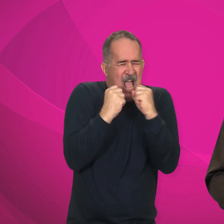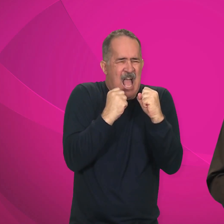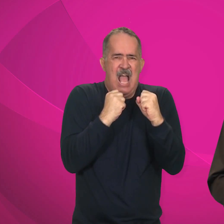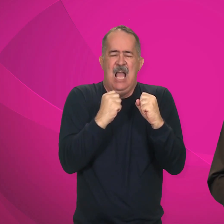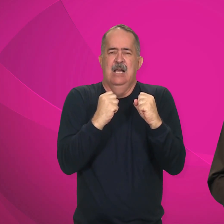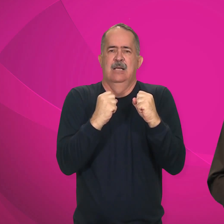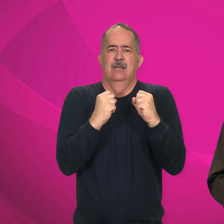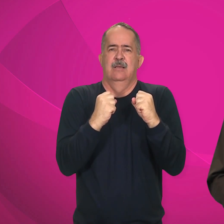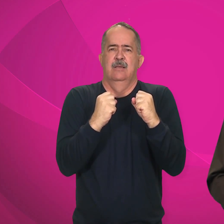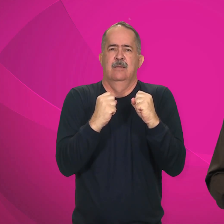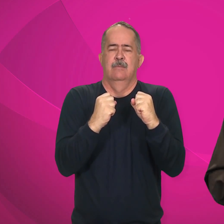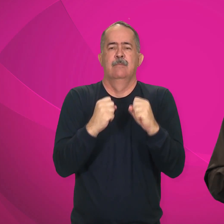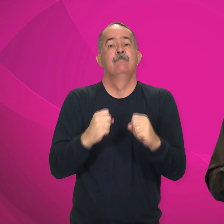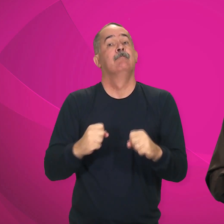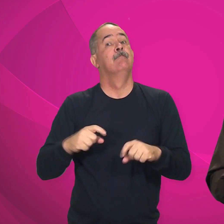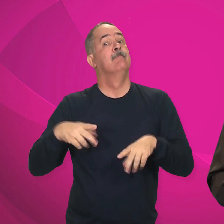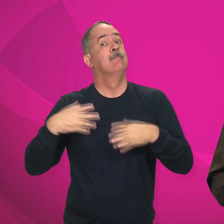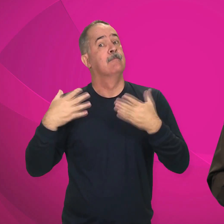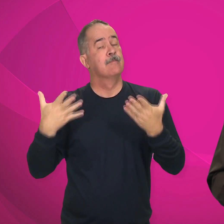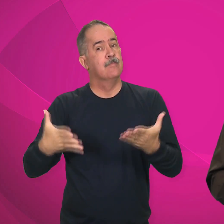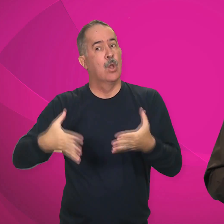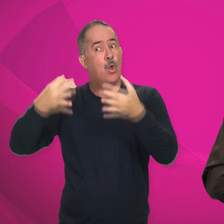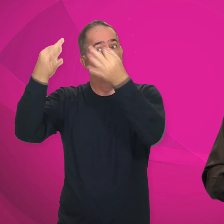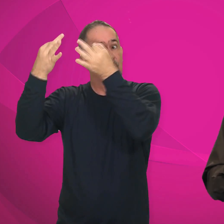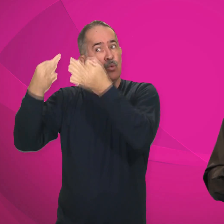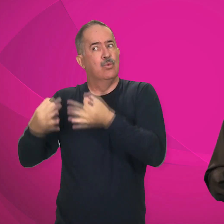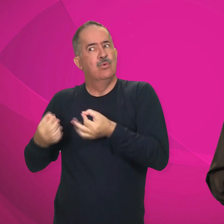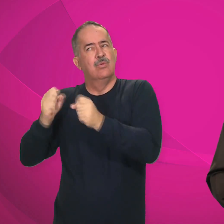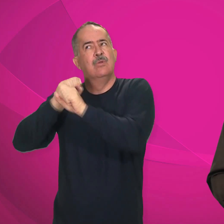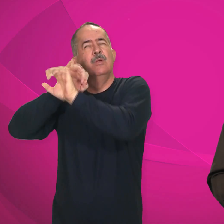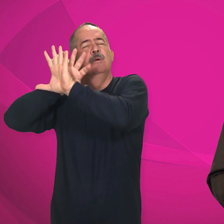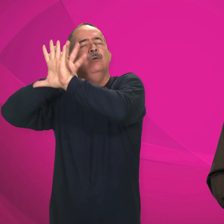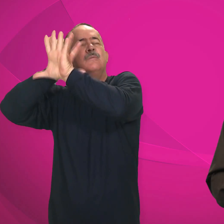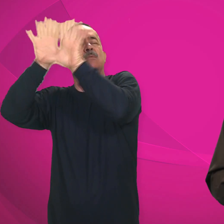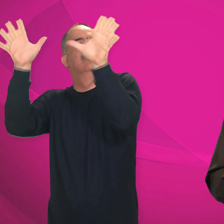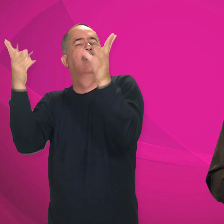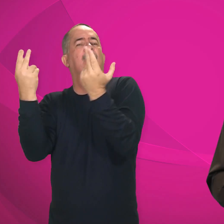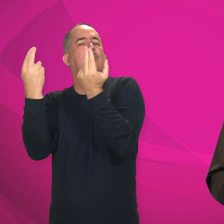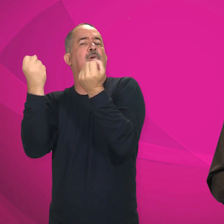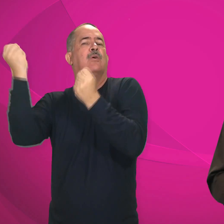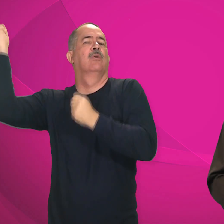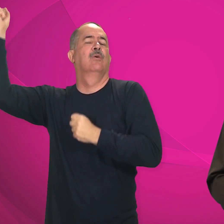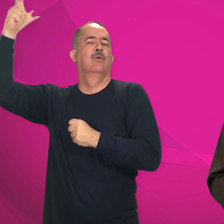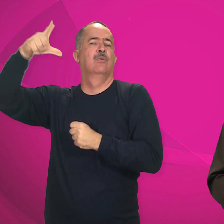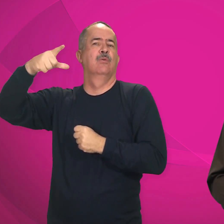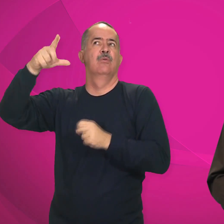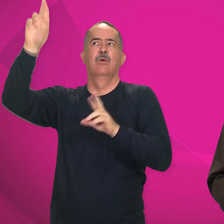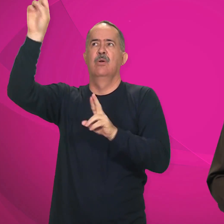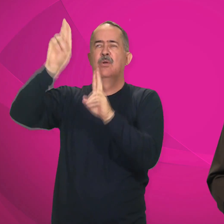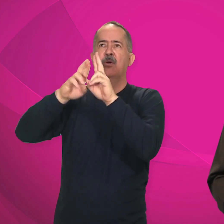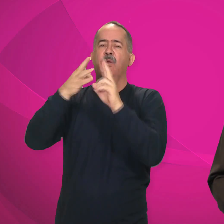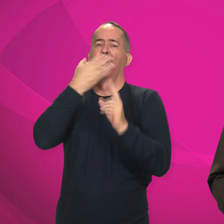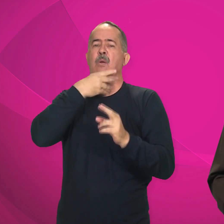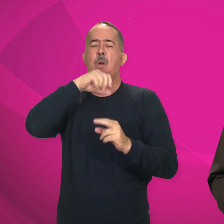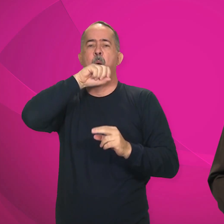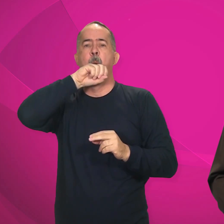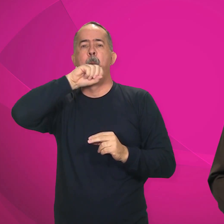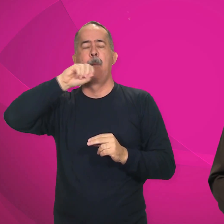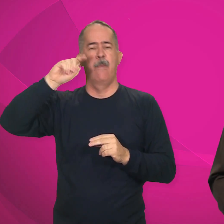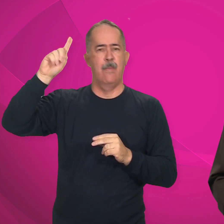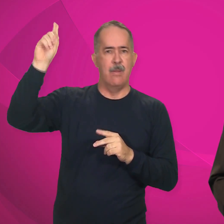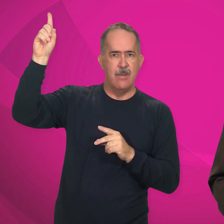ranger de dentes. Então os justos brilharão como o sol no reino do Pai. Quem